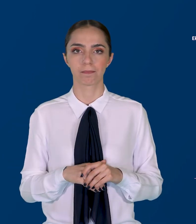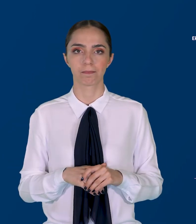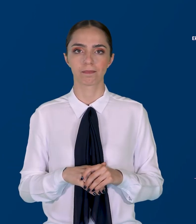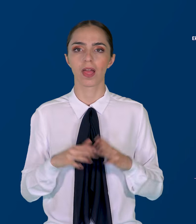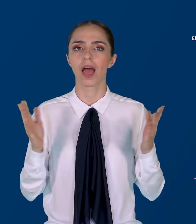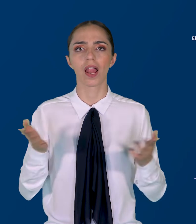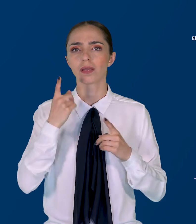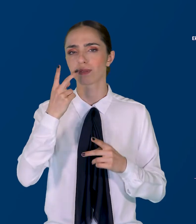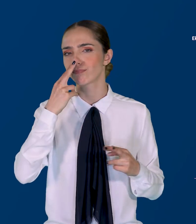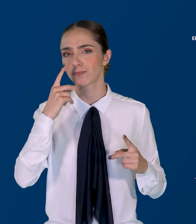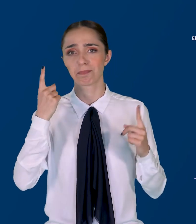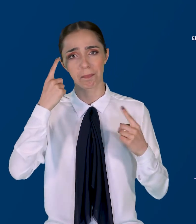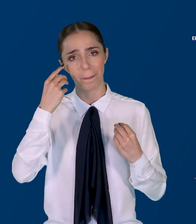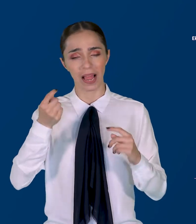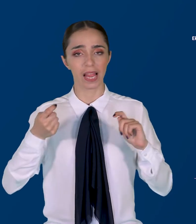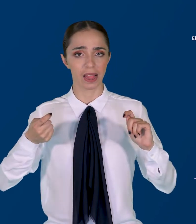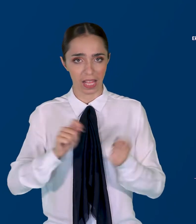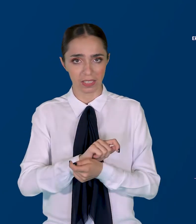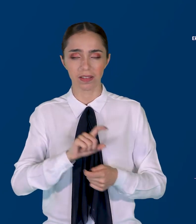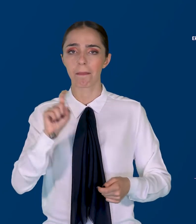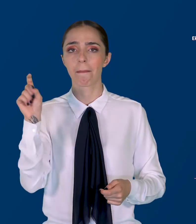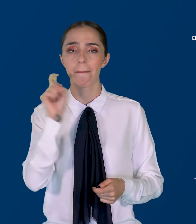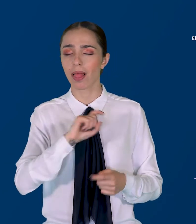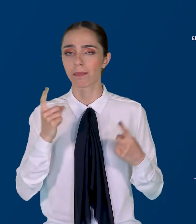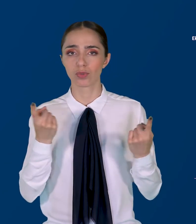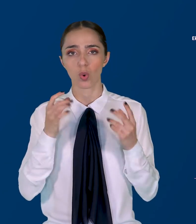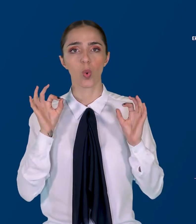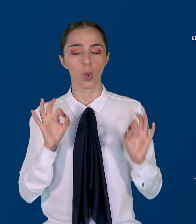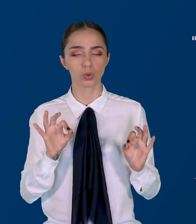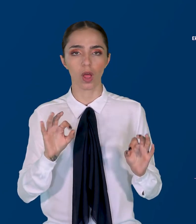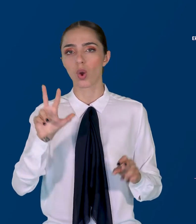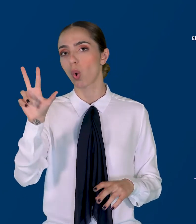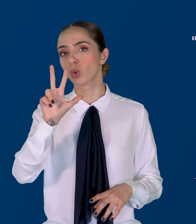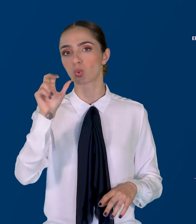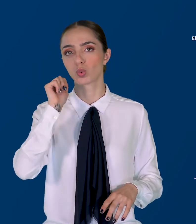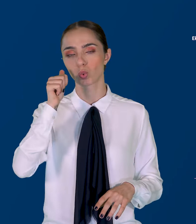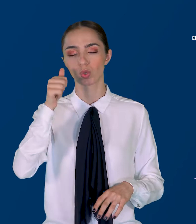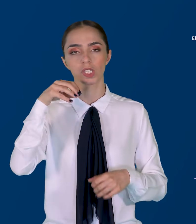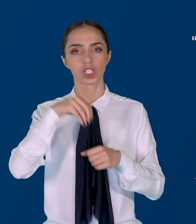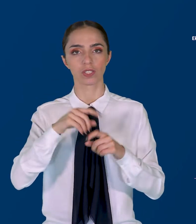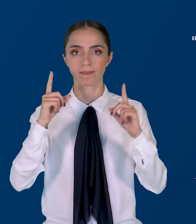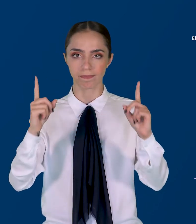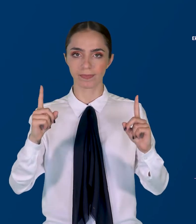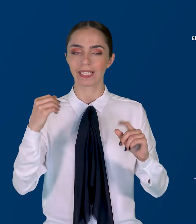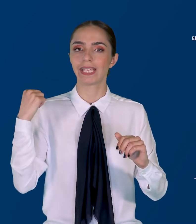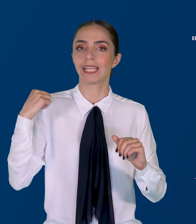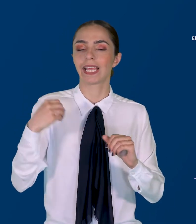bilginin değişmesi, yanlış hale gelmesi durumunda 30 gün içinde yeni bir form ibraz etmeyi kabul